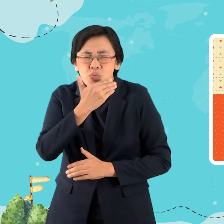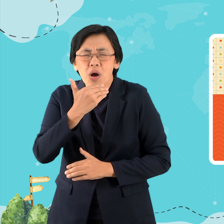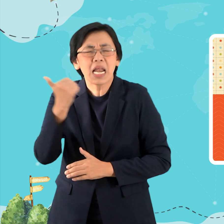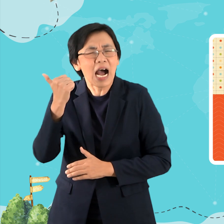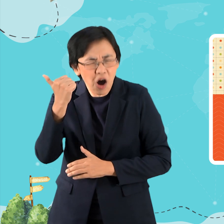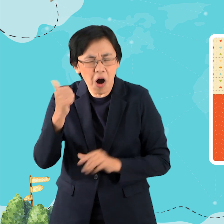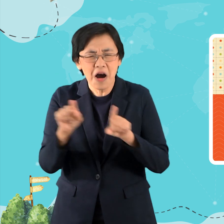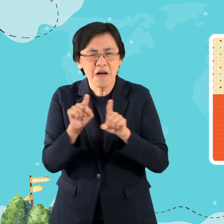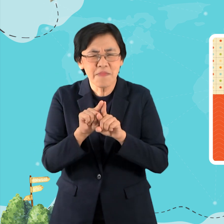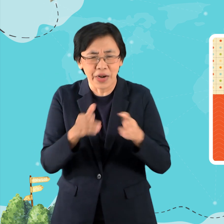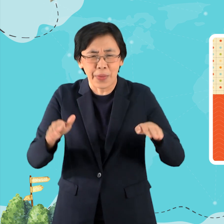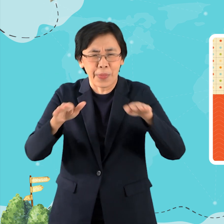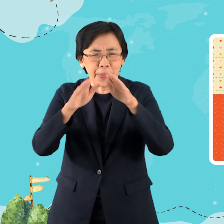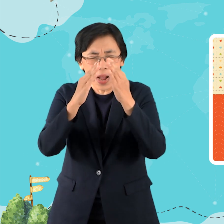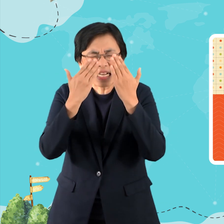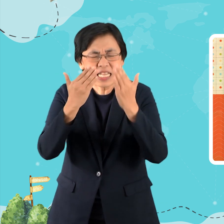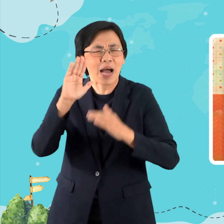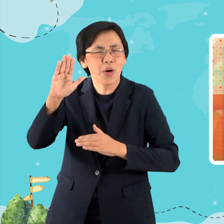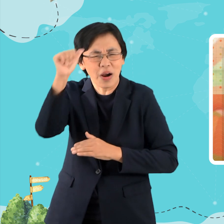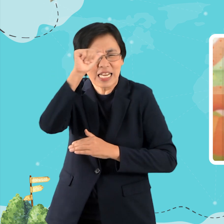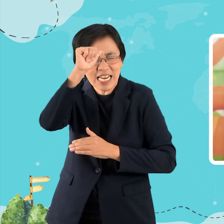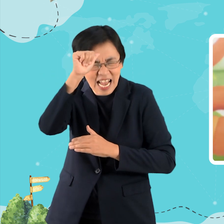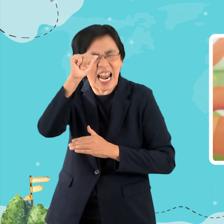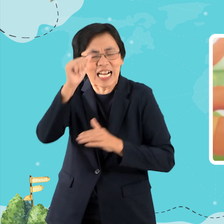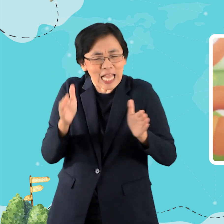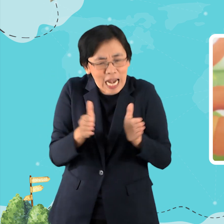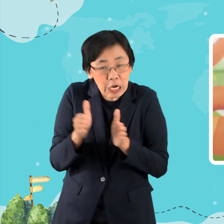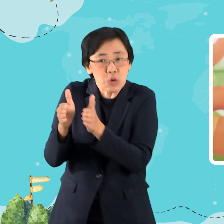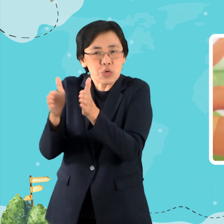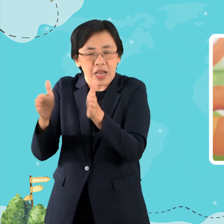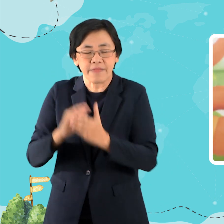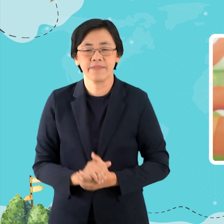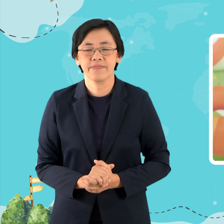มินิทัชมาฮาลเลยกำปุงไอเยอร์เ